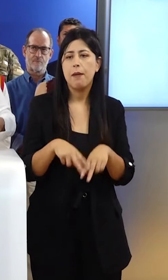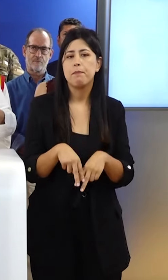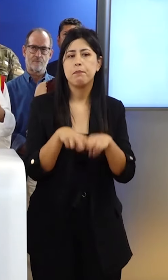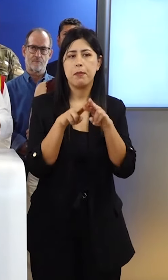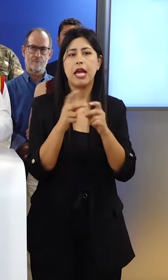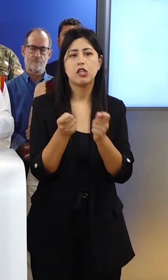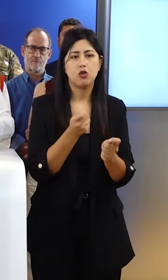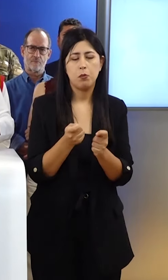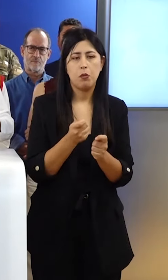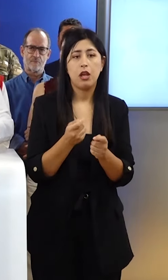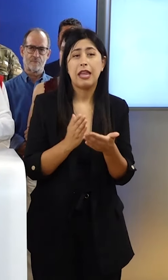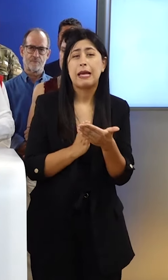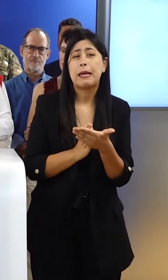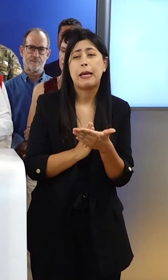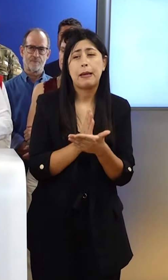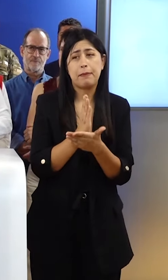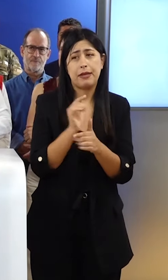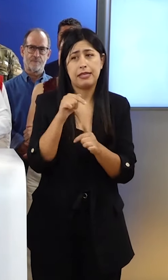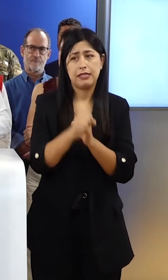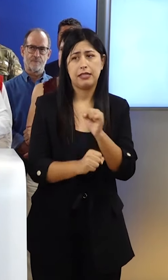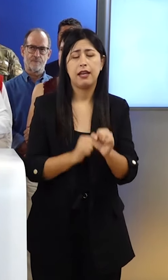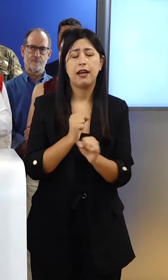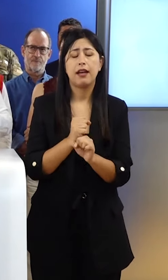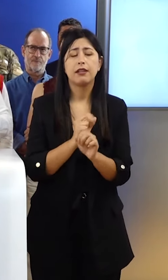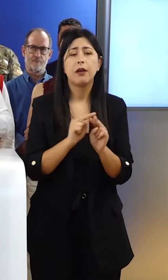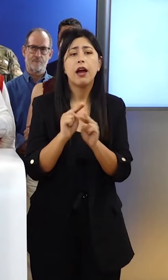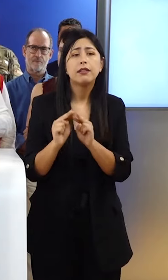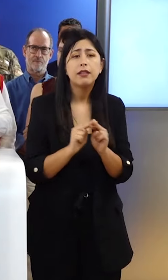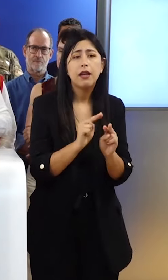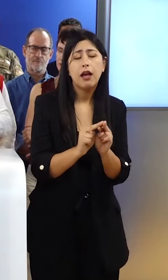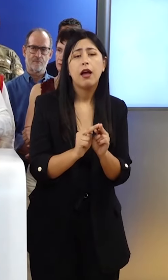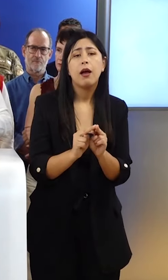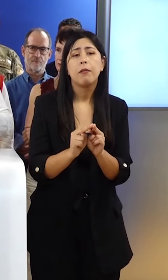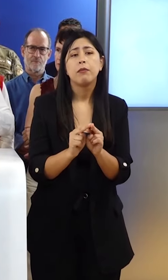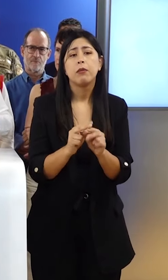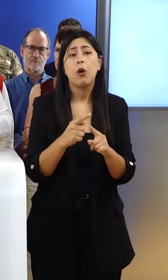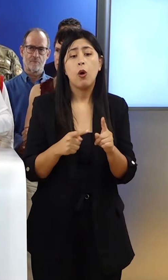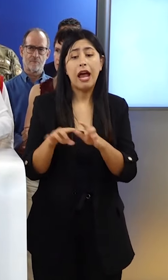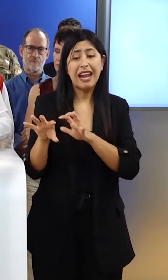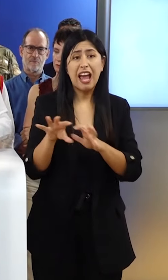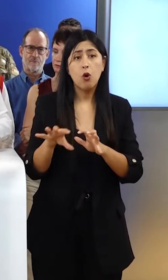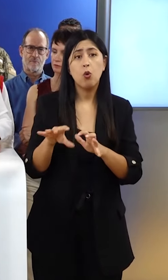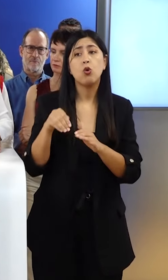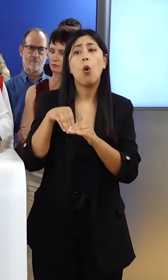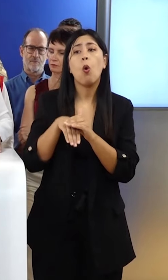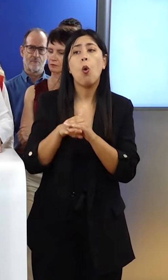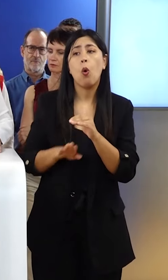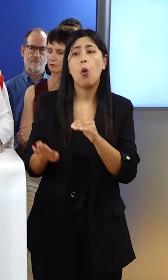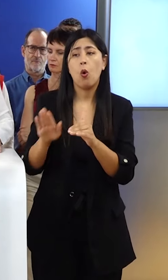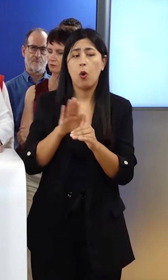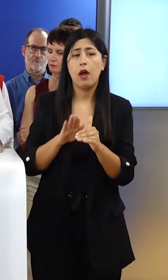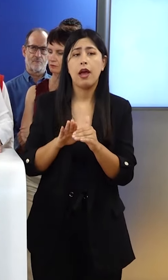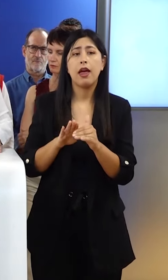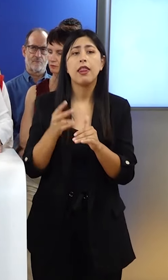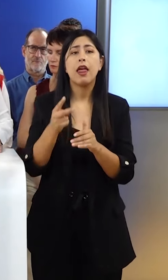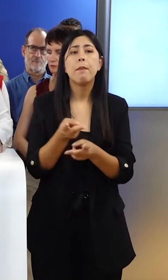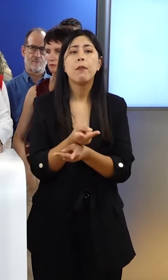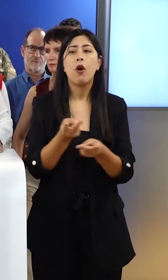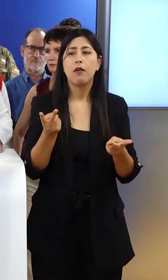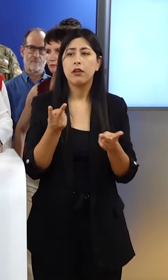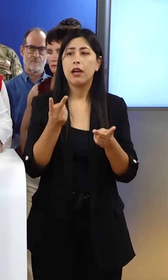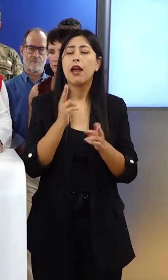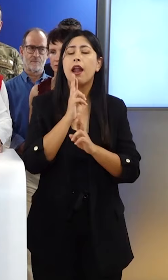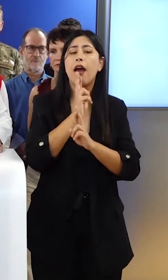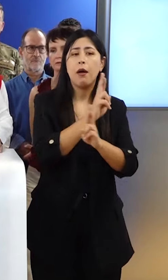presupuesto que está recién partiendo tiene una ejecución muy muy parcial tiene recursos reservados en el tesoro público eh Para